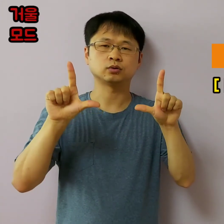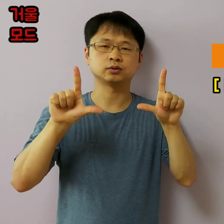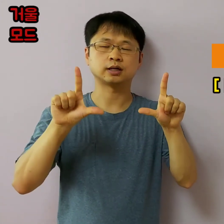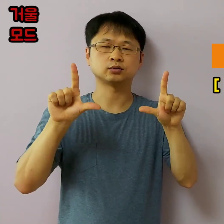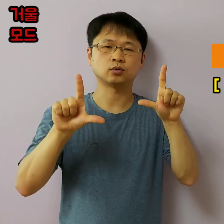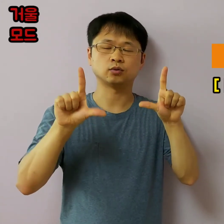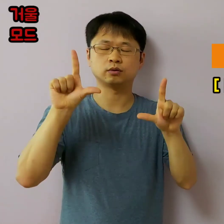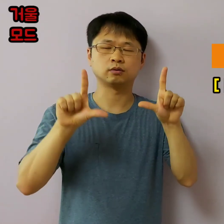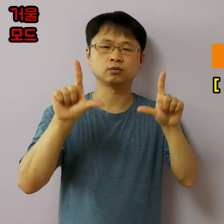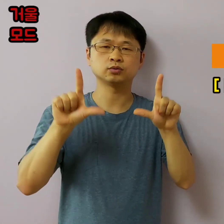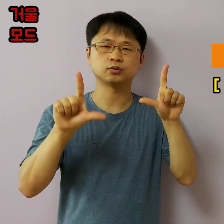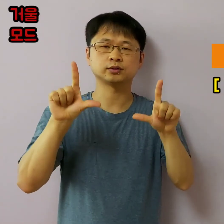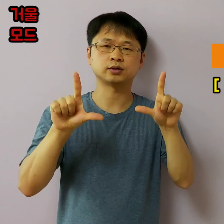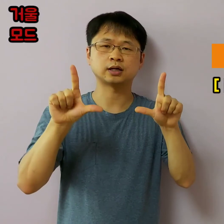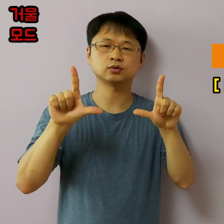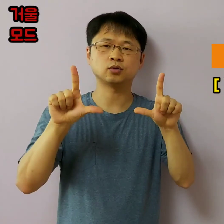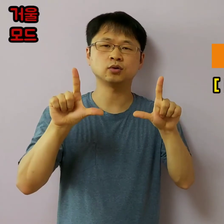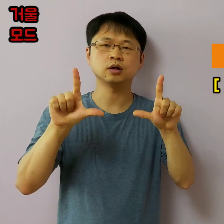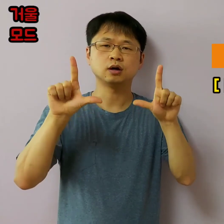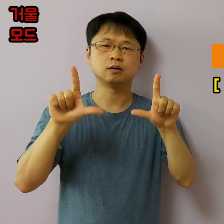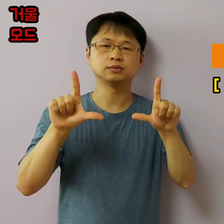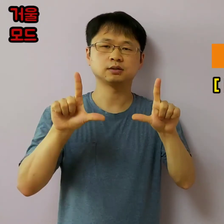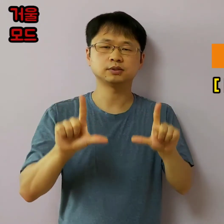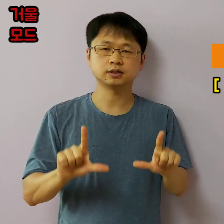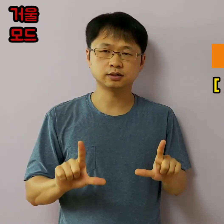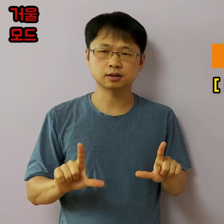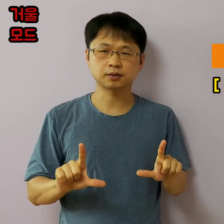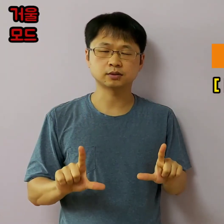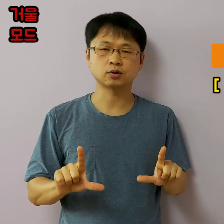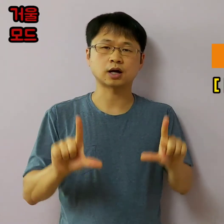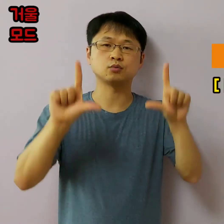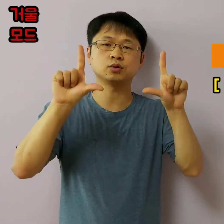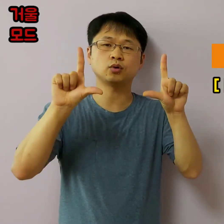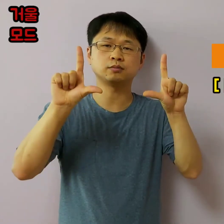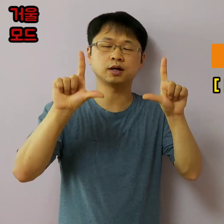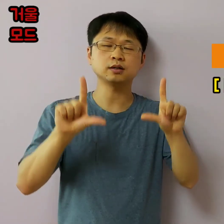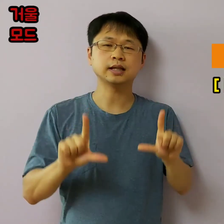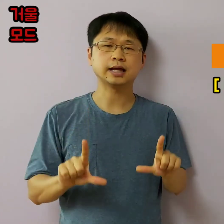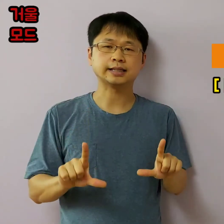오른손 왼손 양손 엄지검지를 이렇게 펴서 아까 위로 올리면